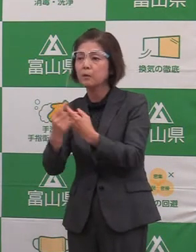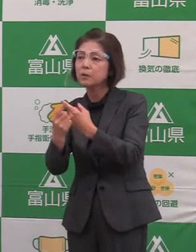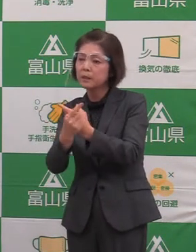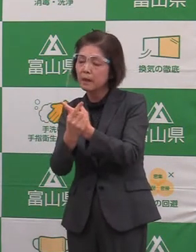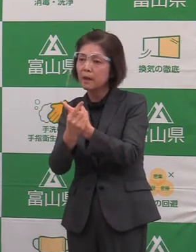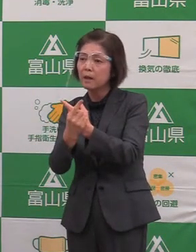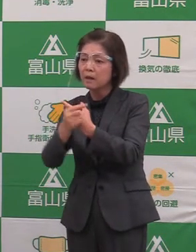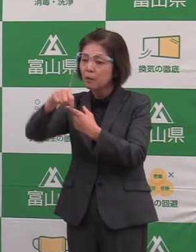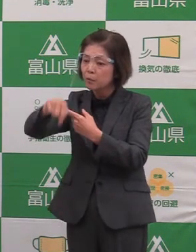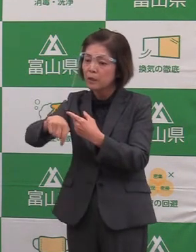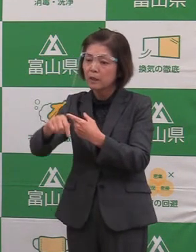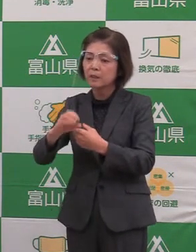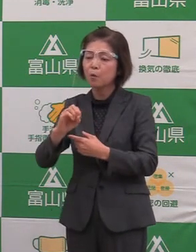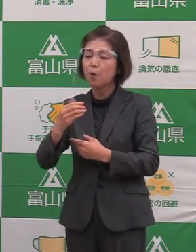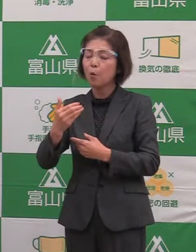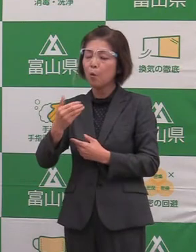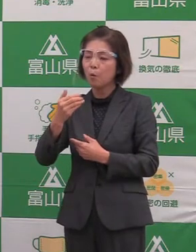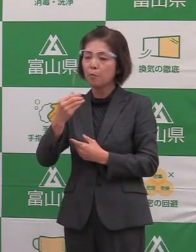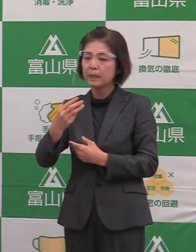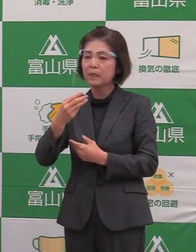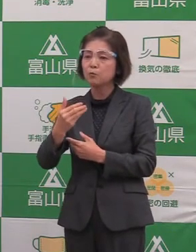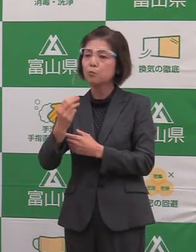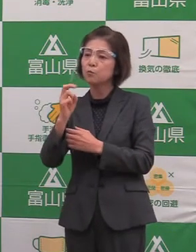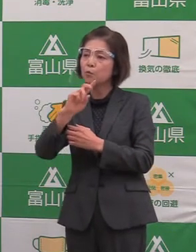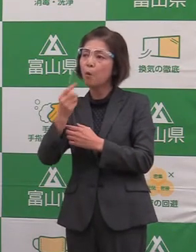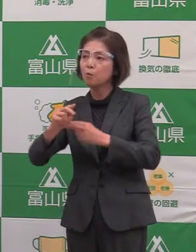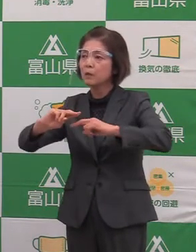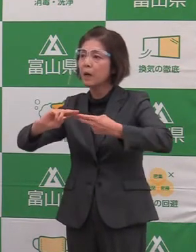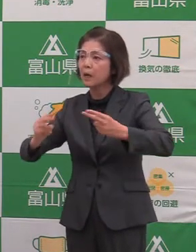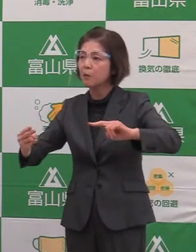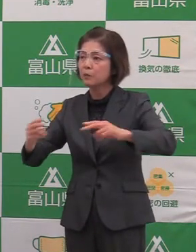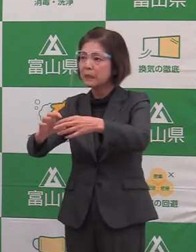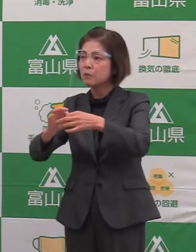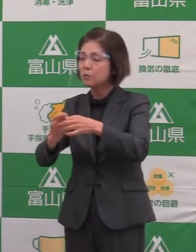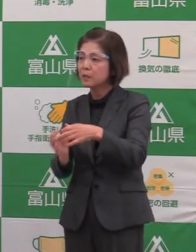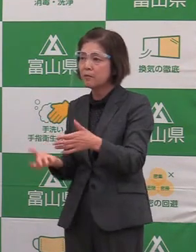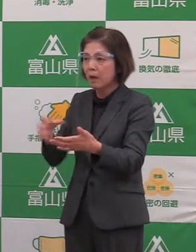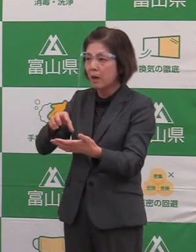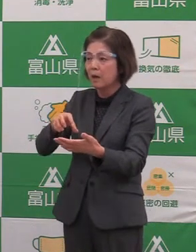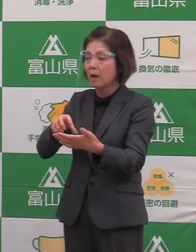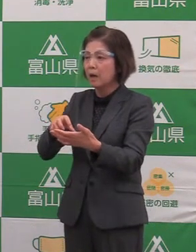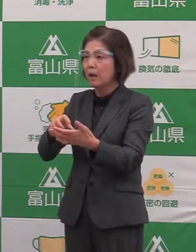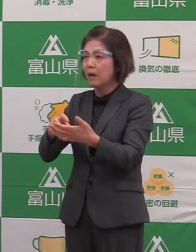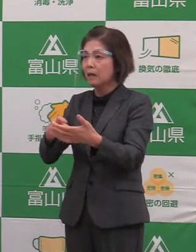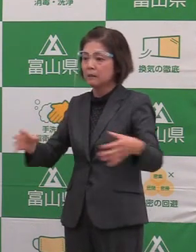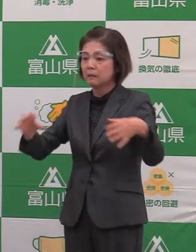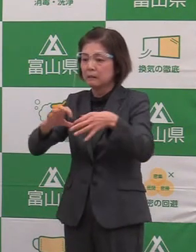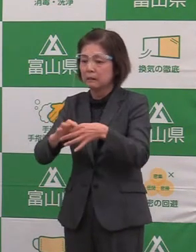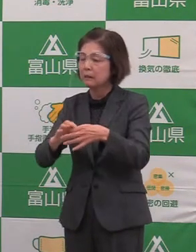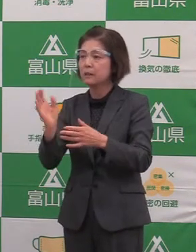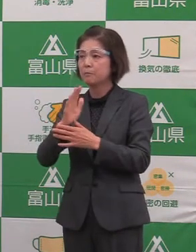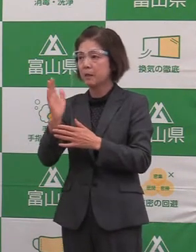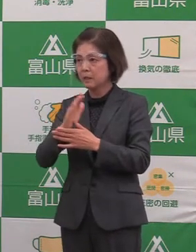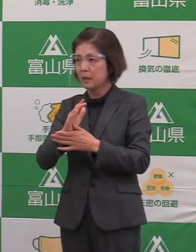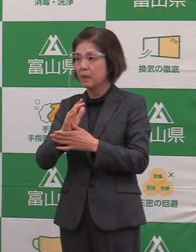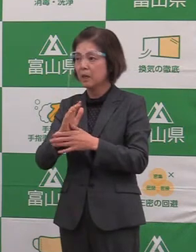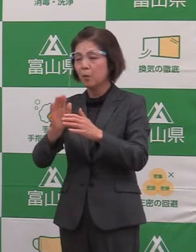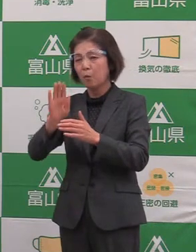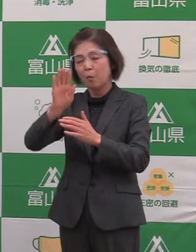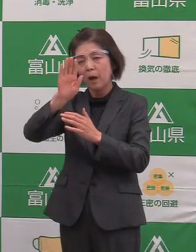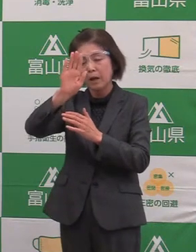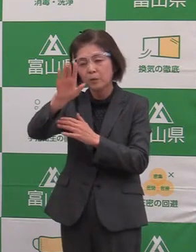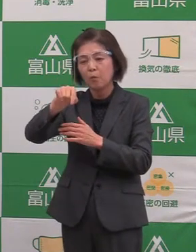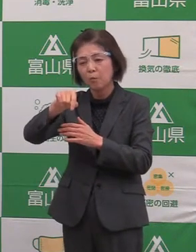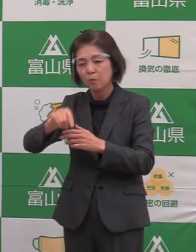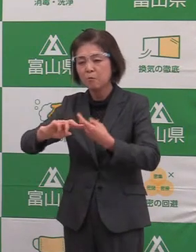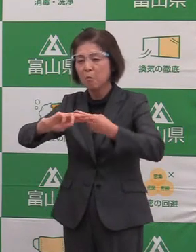現在は考慮せずにやっております。今後もし、だんだんとオミクロン株のこと